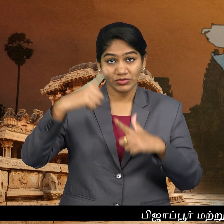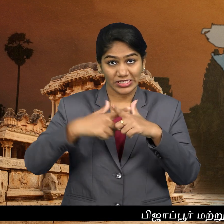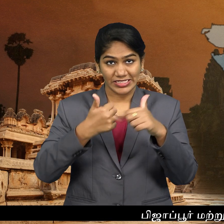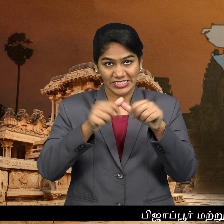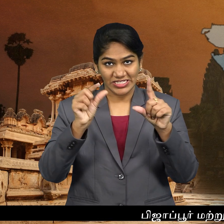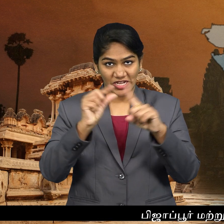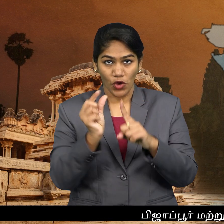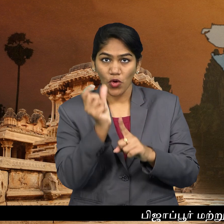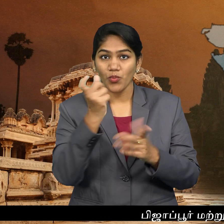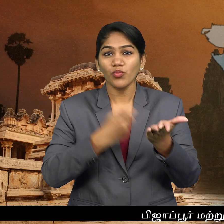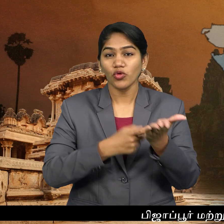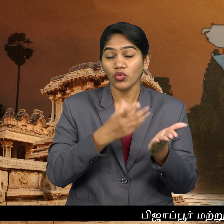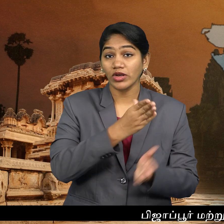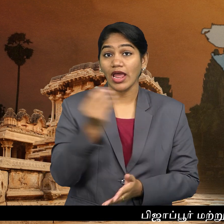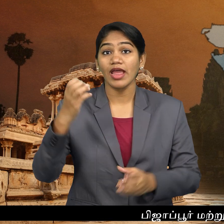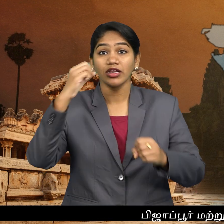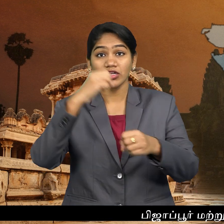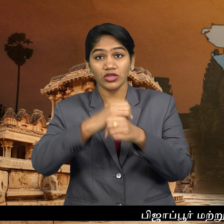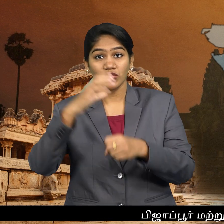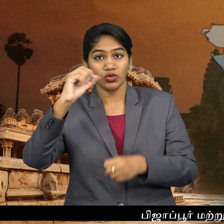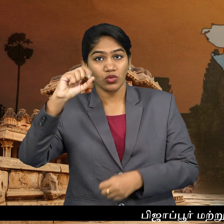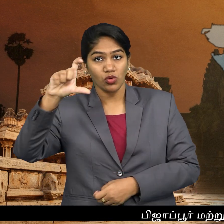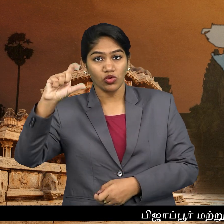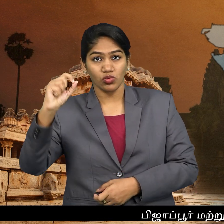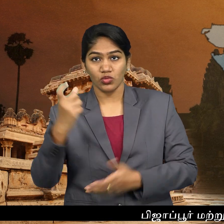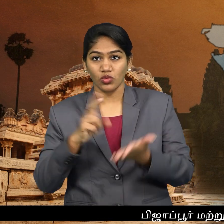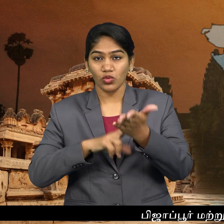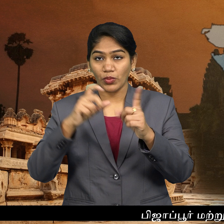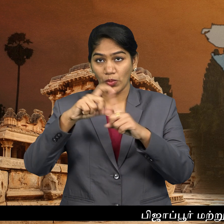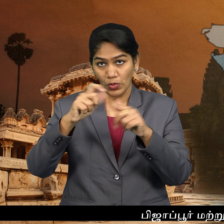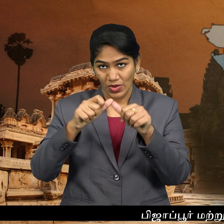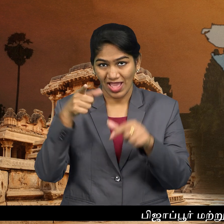பீஜாப்பூர் மற்றும் கோல்கொண்டா